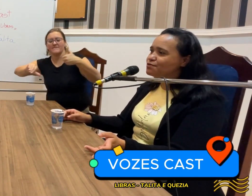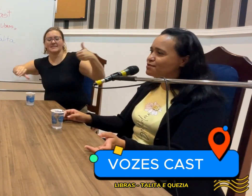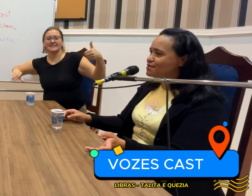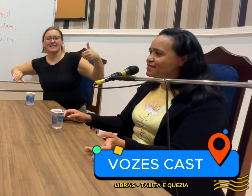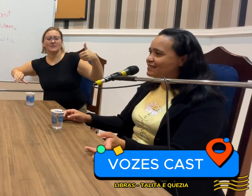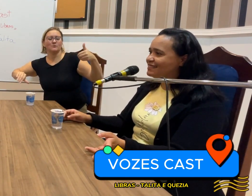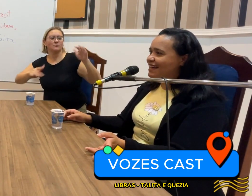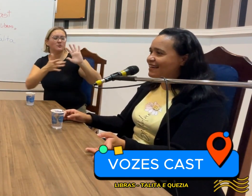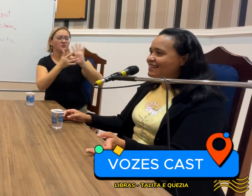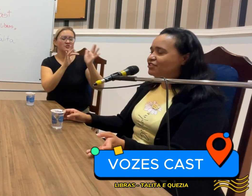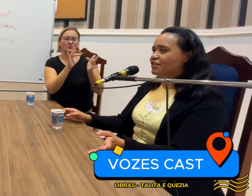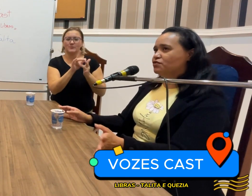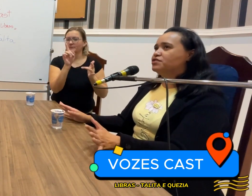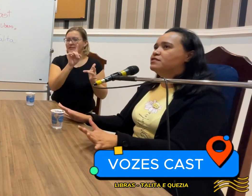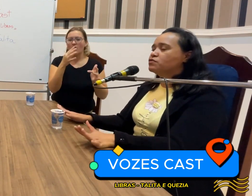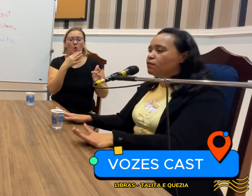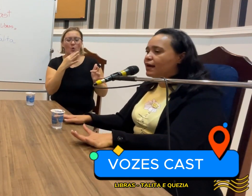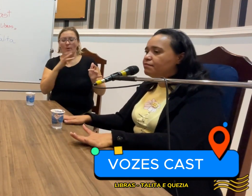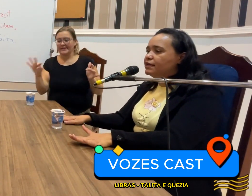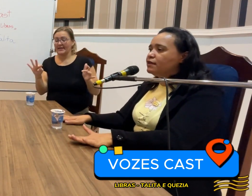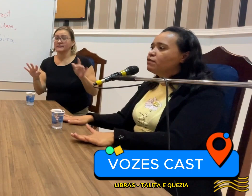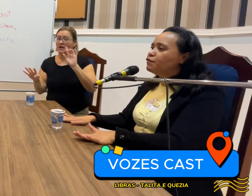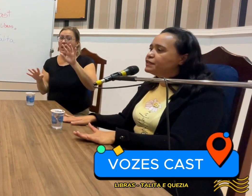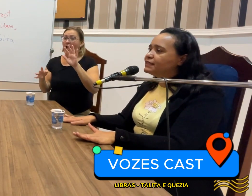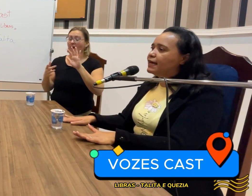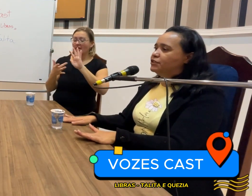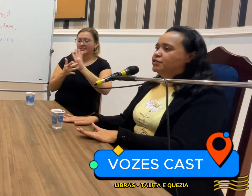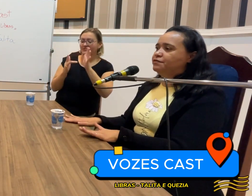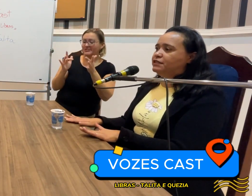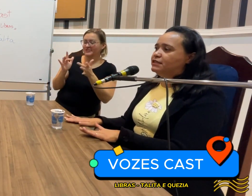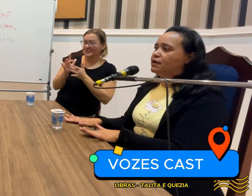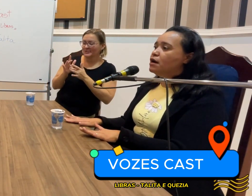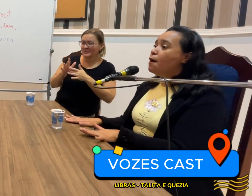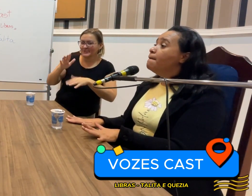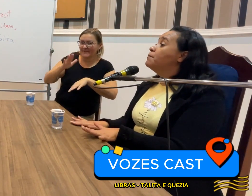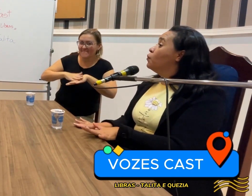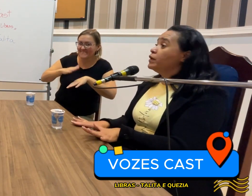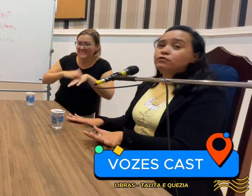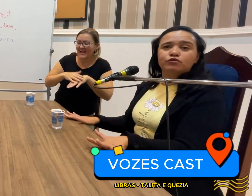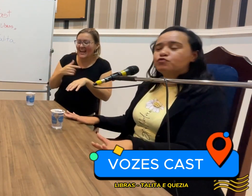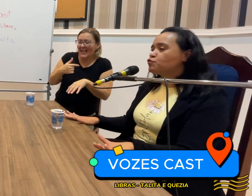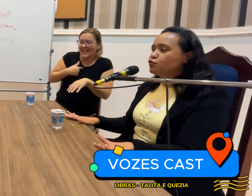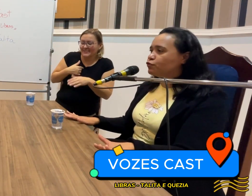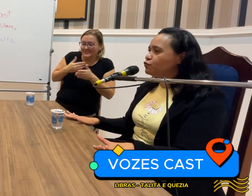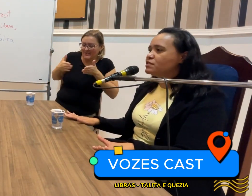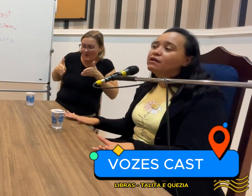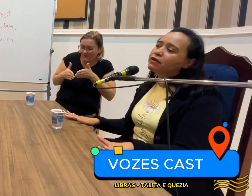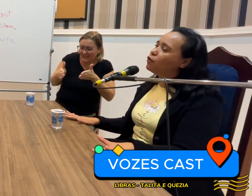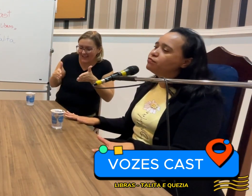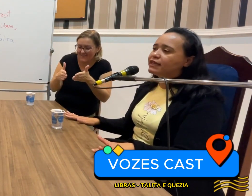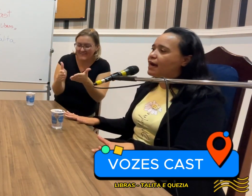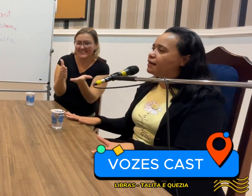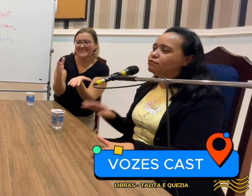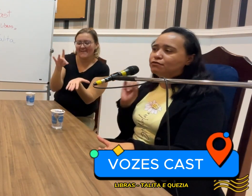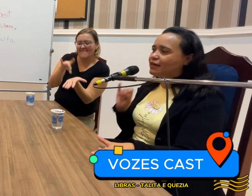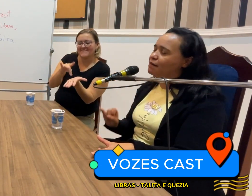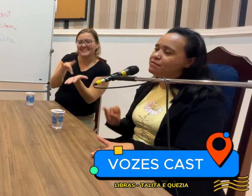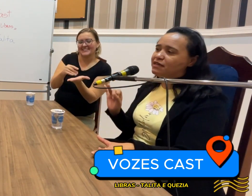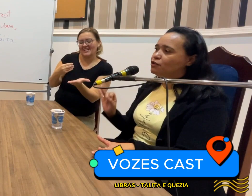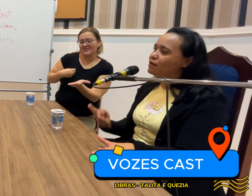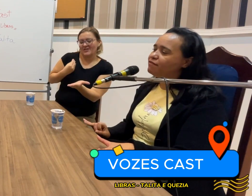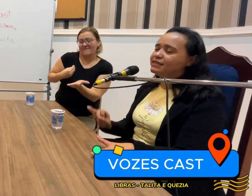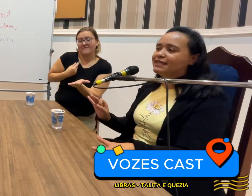de Jesus, né? Jesus disse, eu sou o caminho, a verdade e a vida. Muitos surdos não encontraram